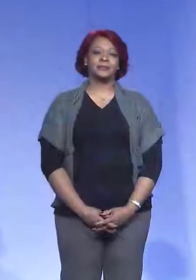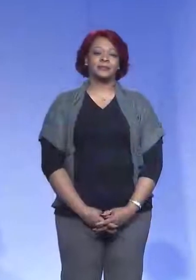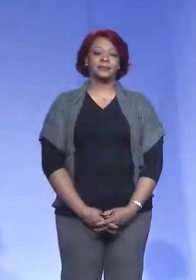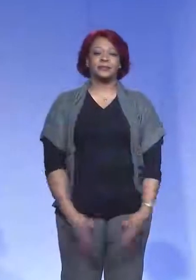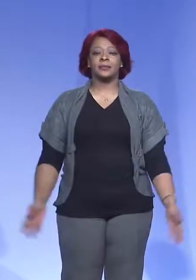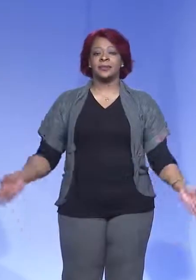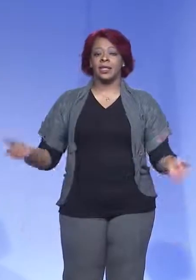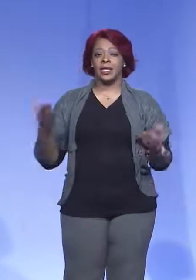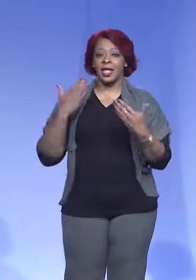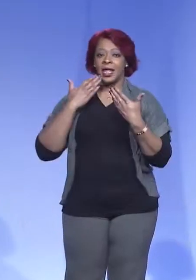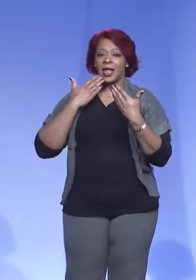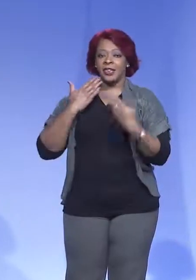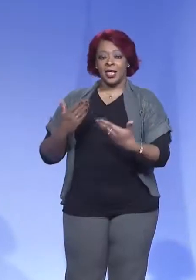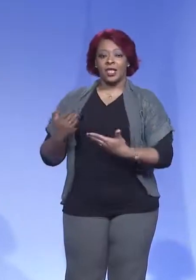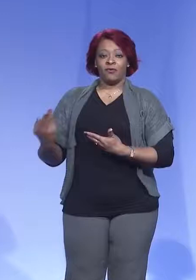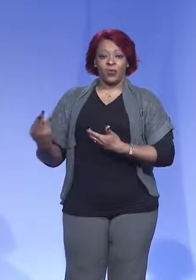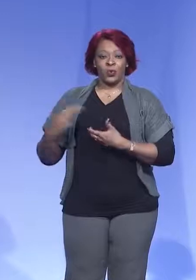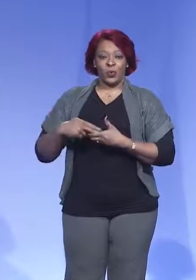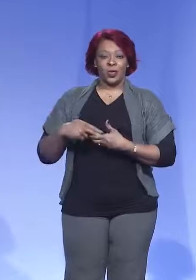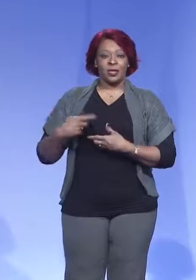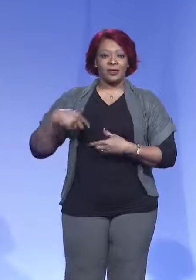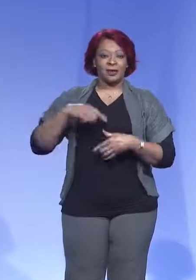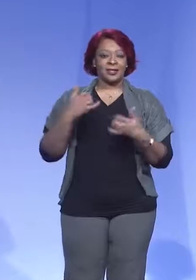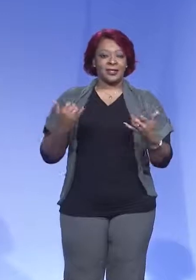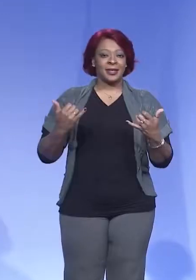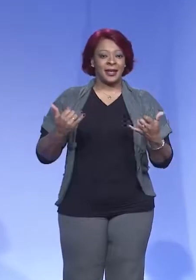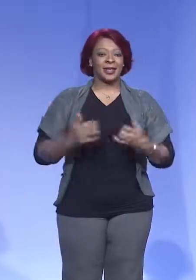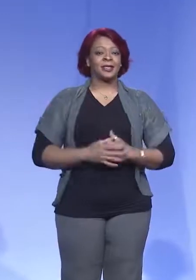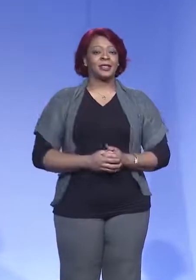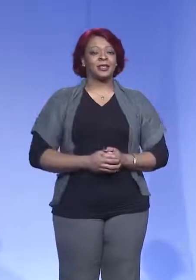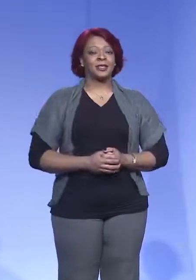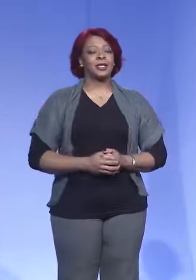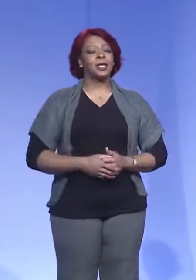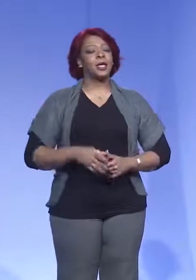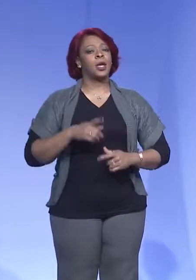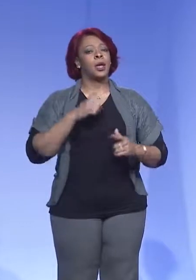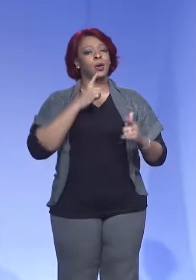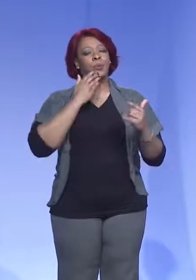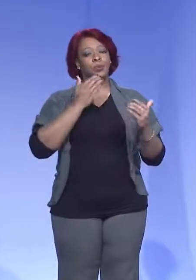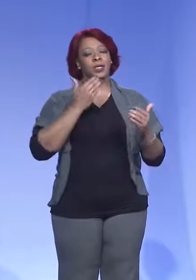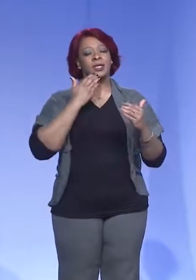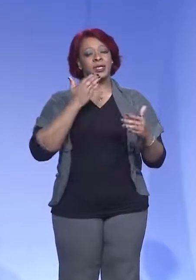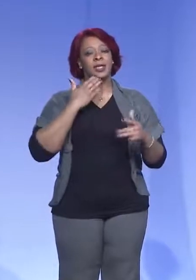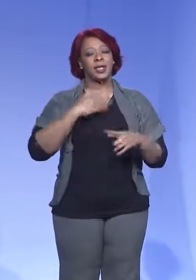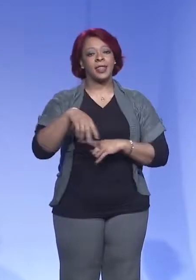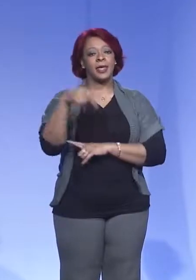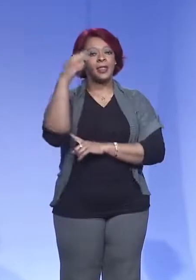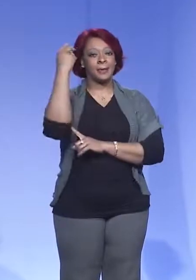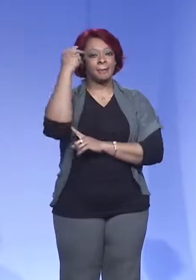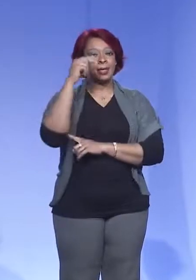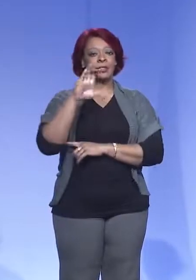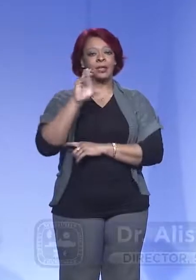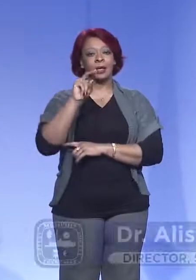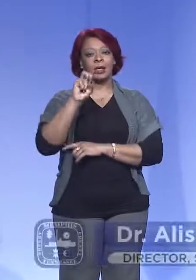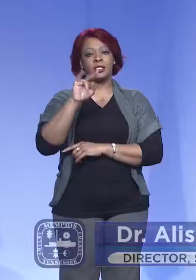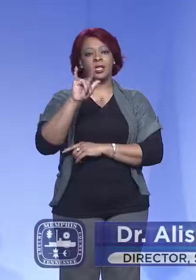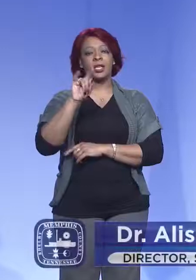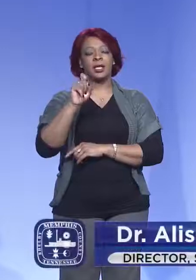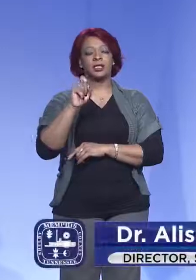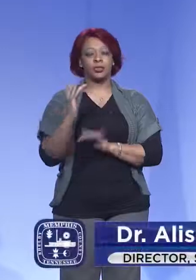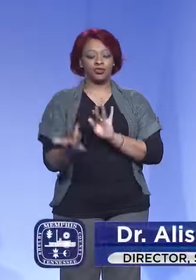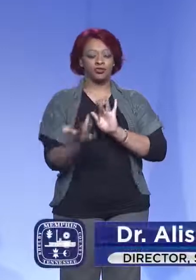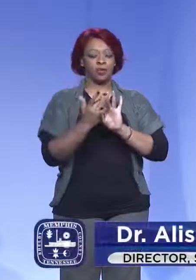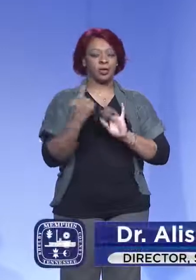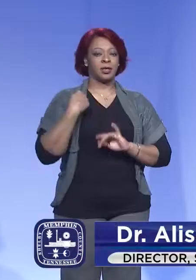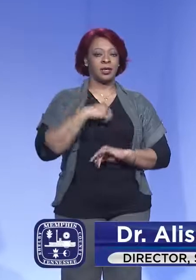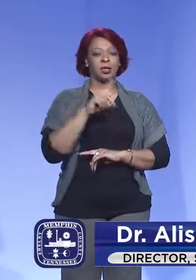Thank you for joining us here today, and I really appreciate the Mexican consulate reaching out to us. And as Dr.